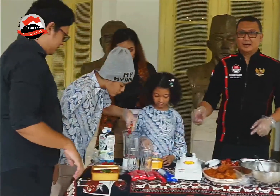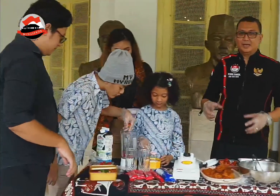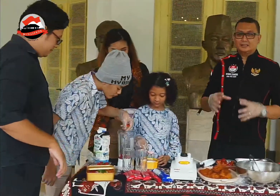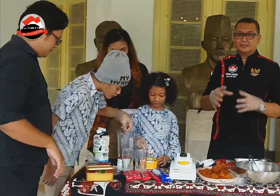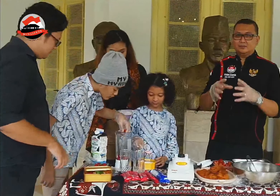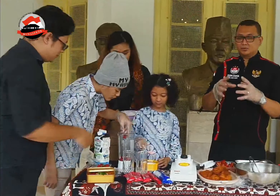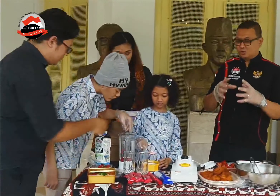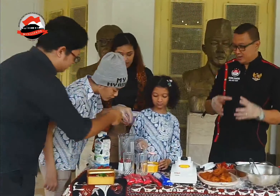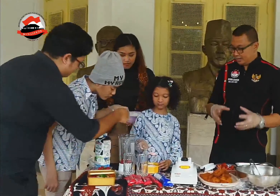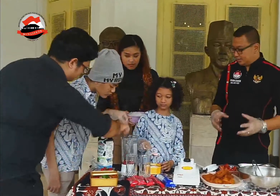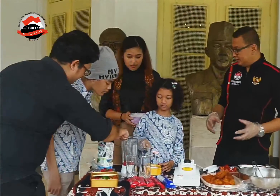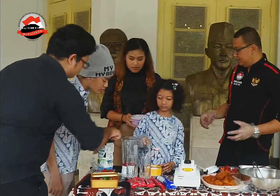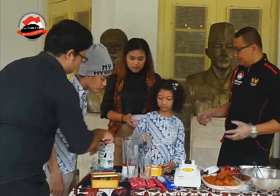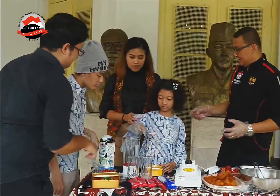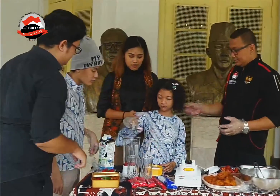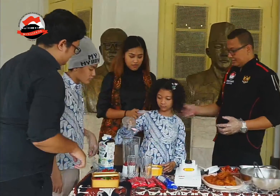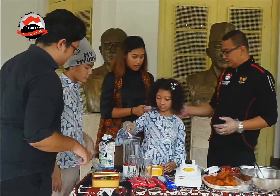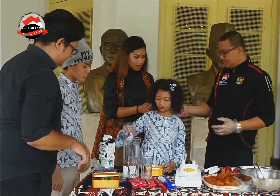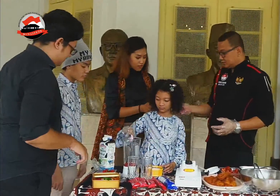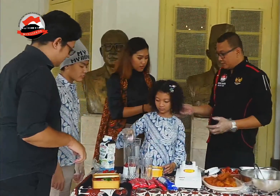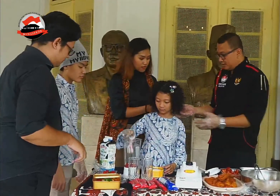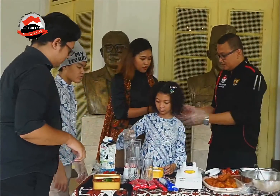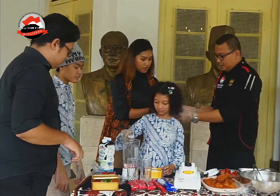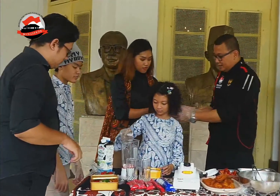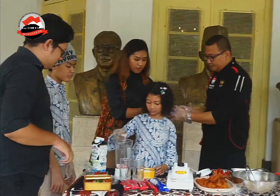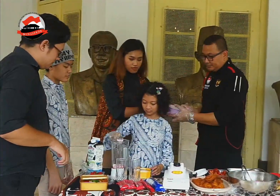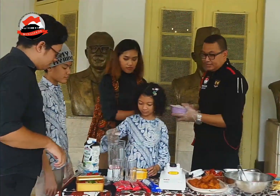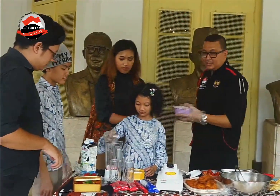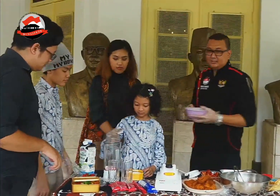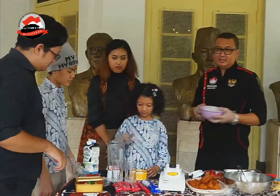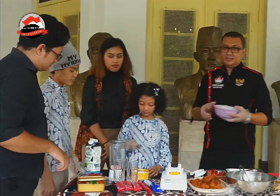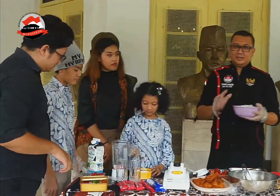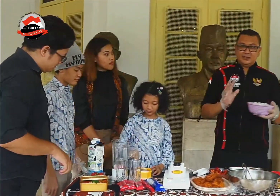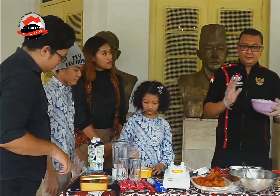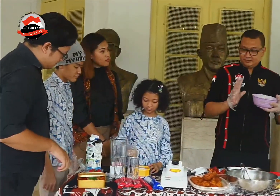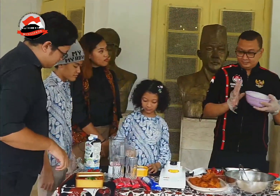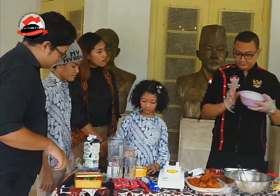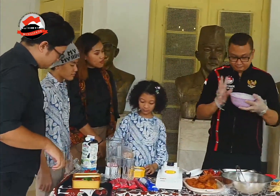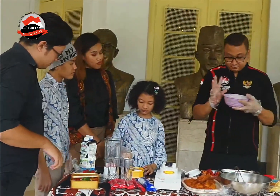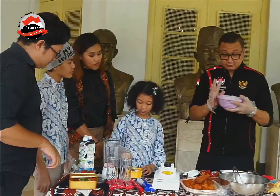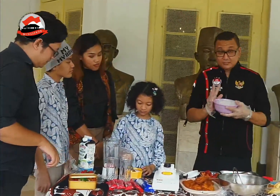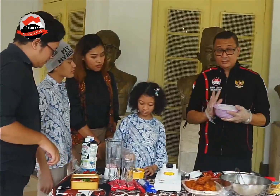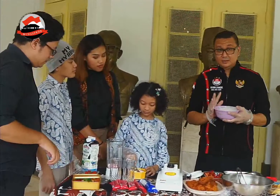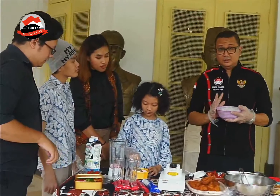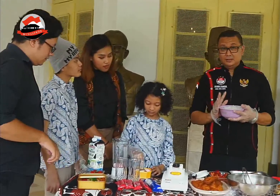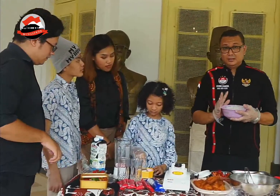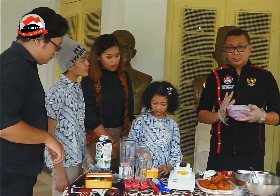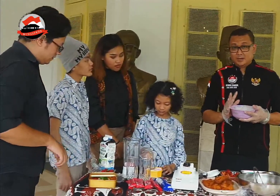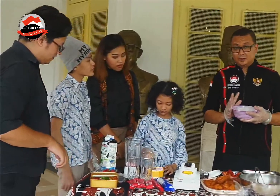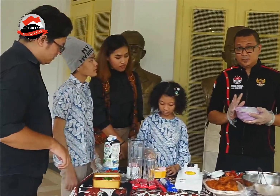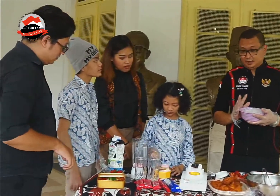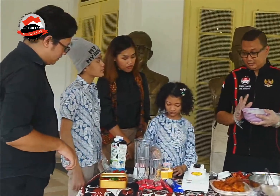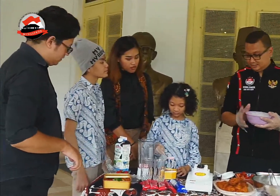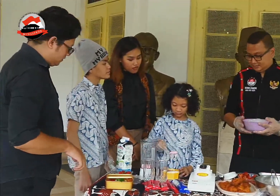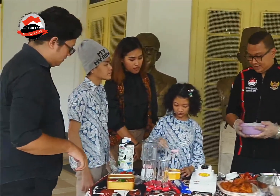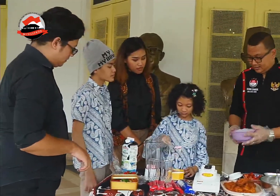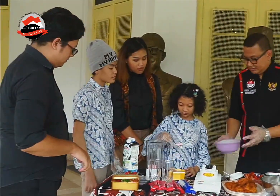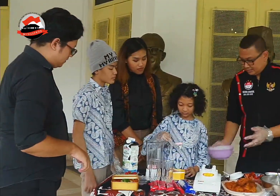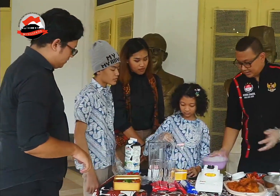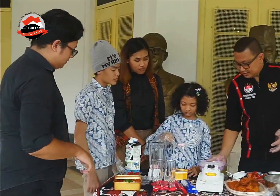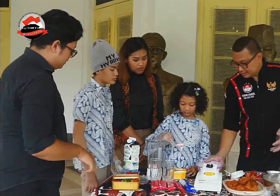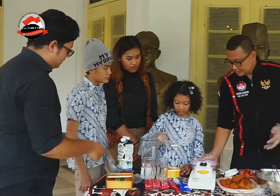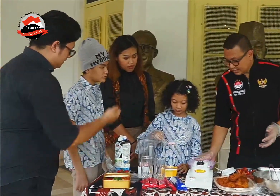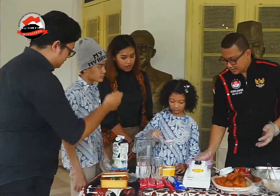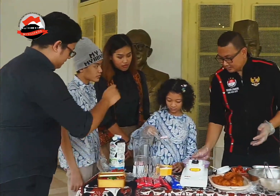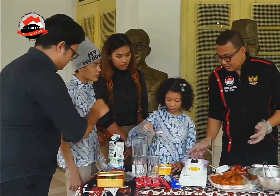sama ada es krim strawberry. Ya, kan kita ada strawberry juga. Dan di sini kita ada es batunya, ya.